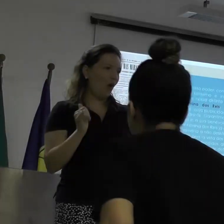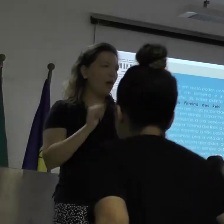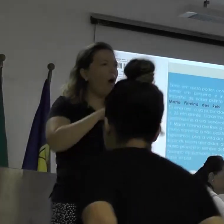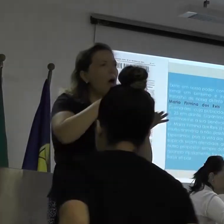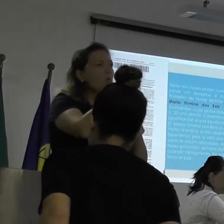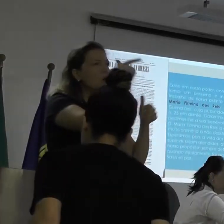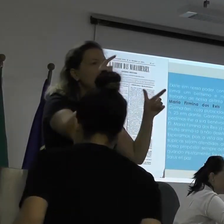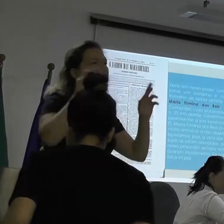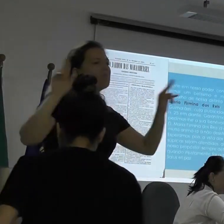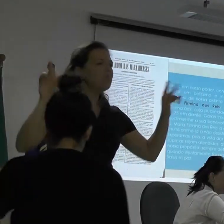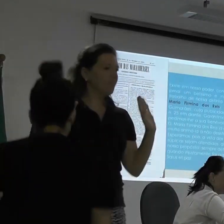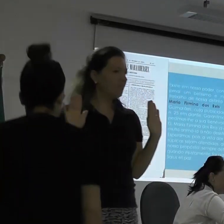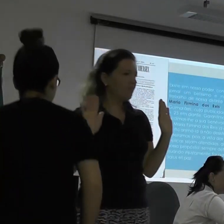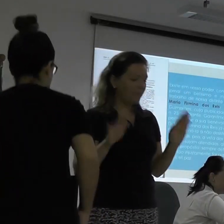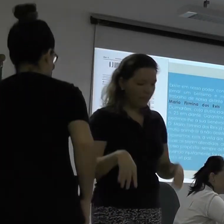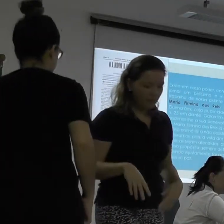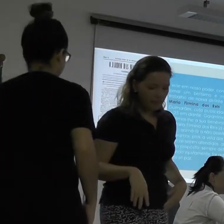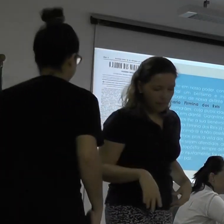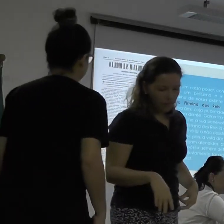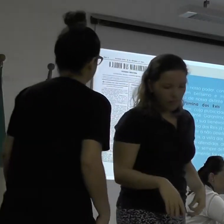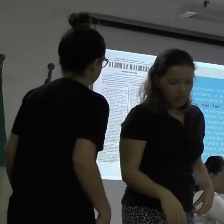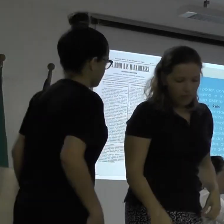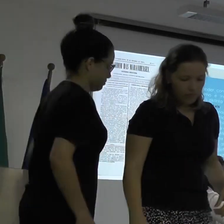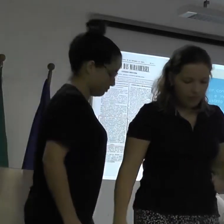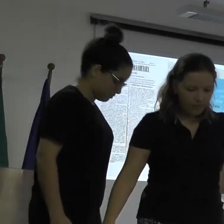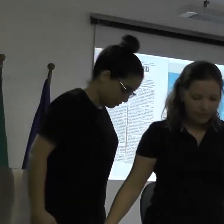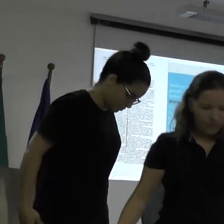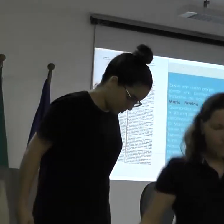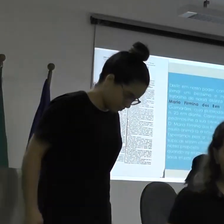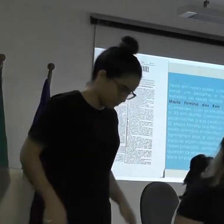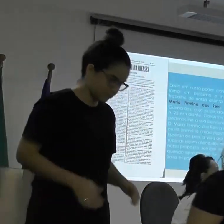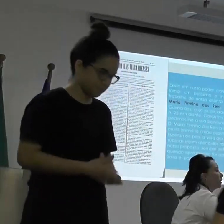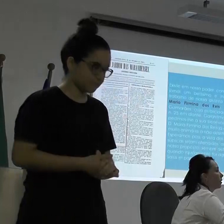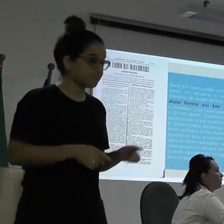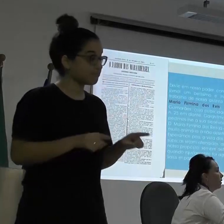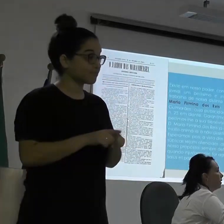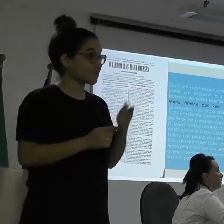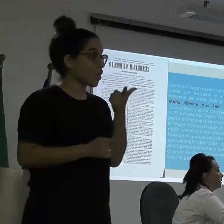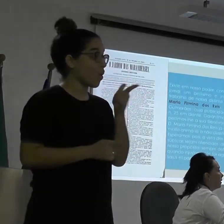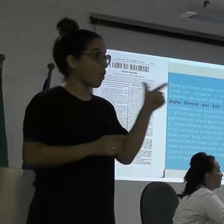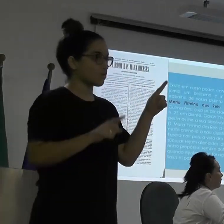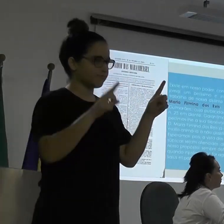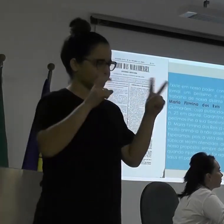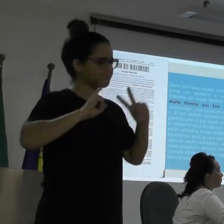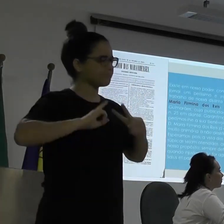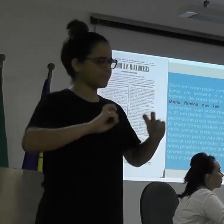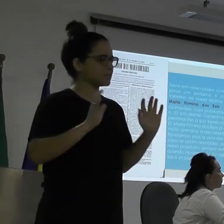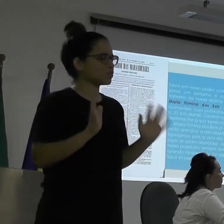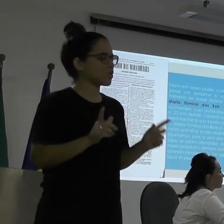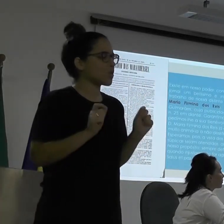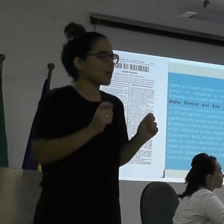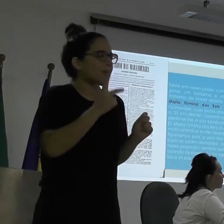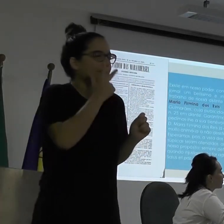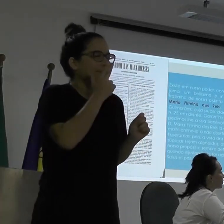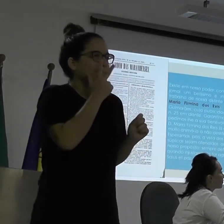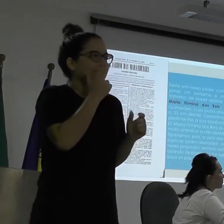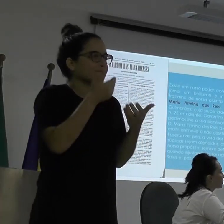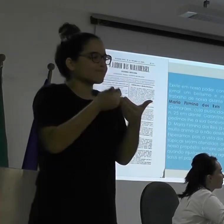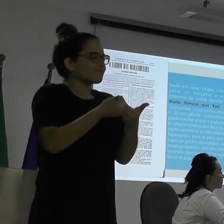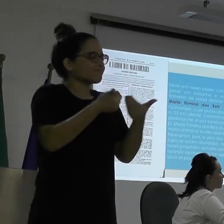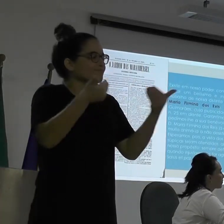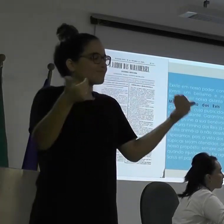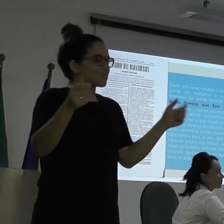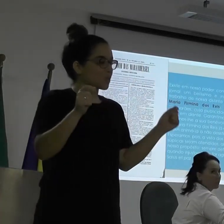Bom, e aí também outra questão que eu acho que vocês observaram até agora na minha fala é a distância entre